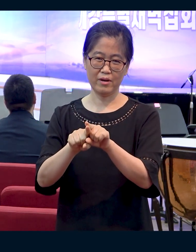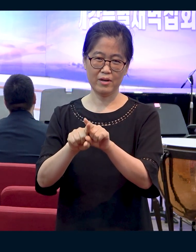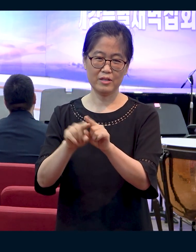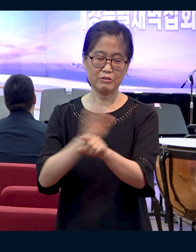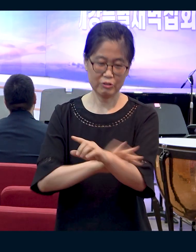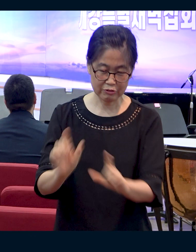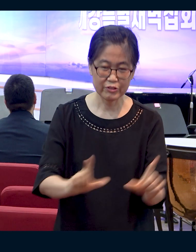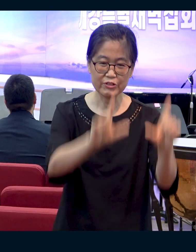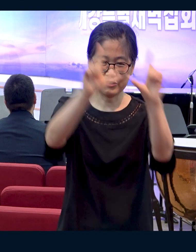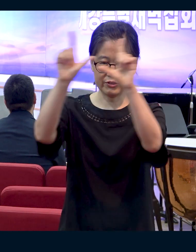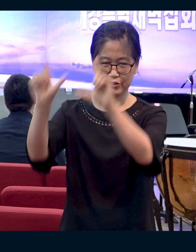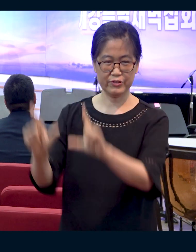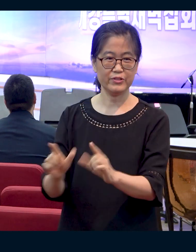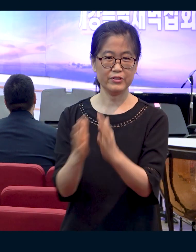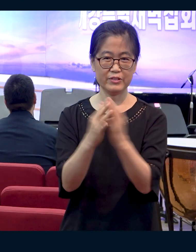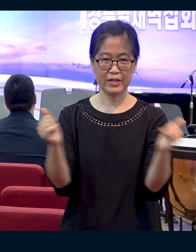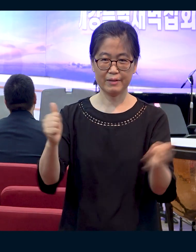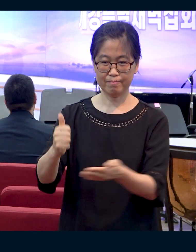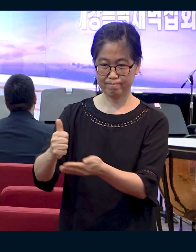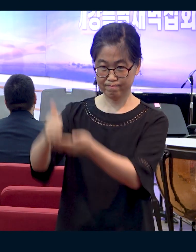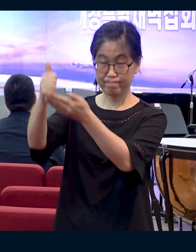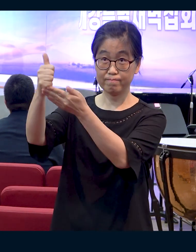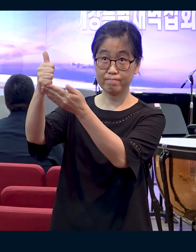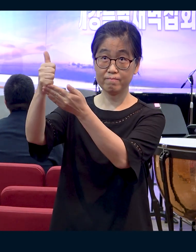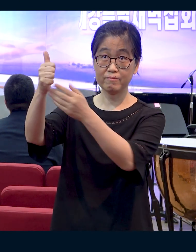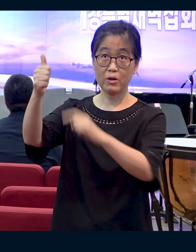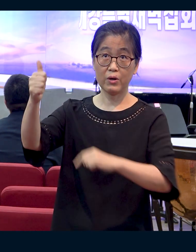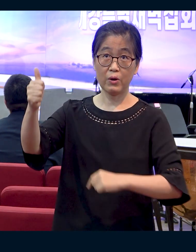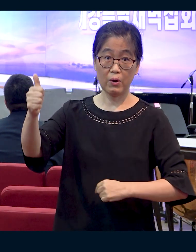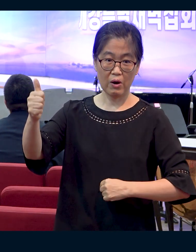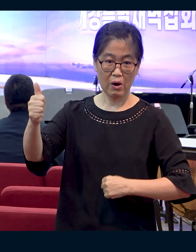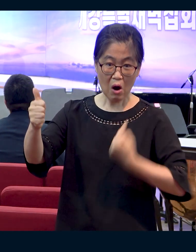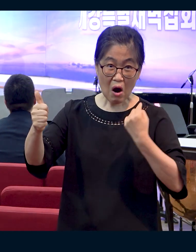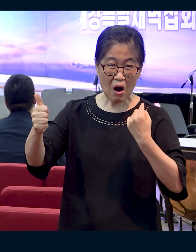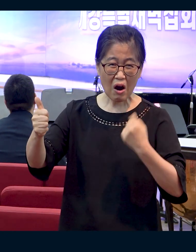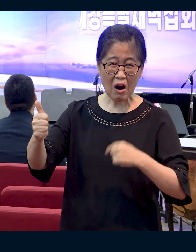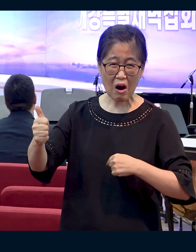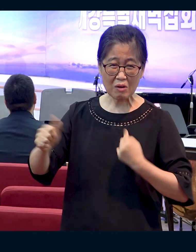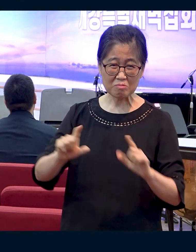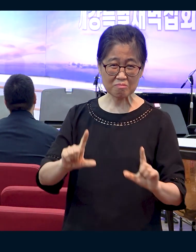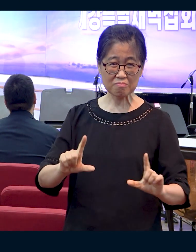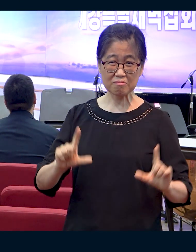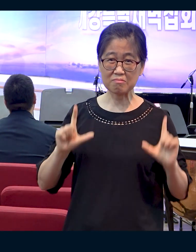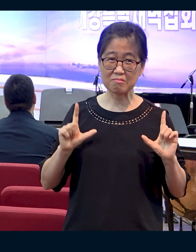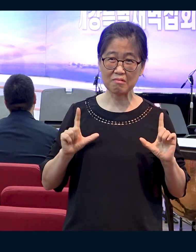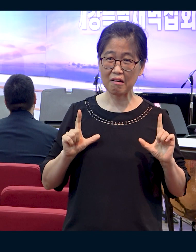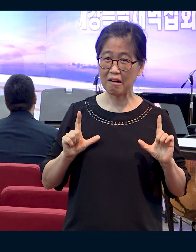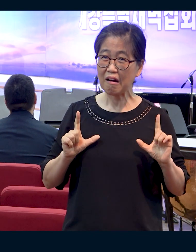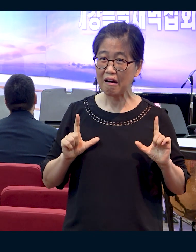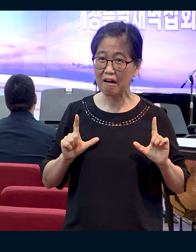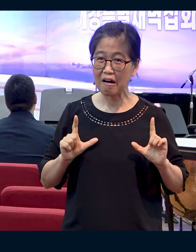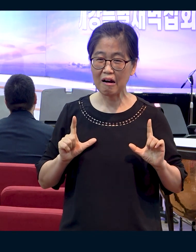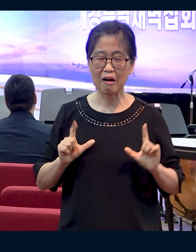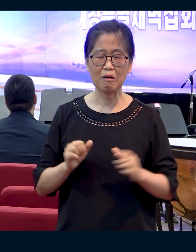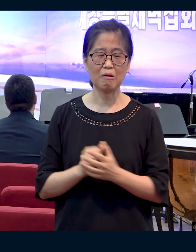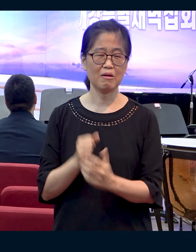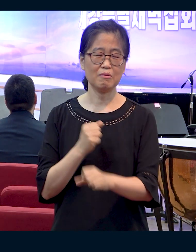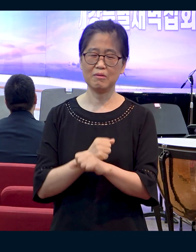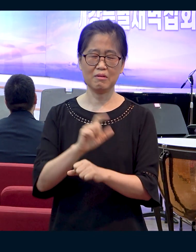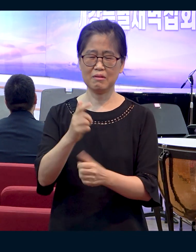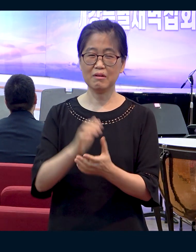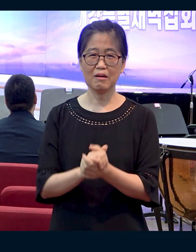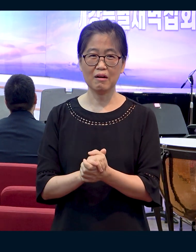존경받습니다. 혼자 똑똑해서 다른 사람들 마음속에 막 반감을 일으키고, 그리고 막